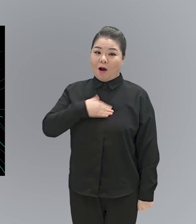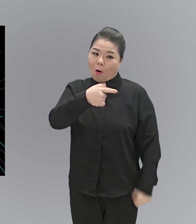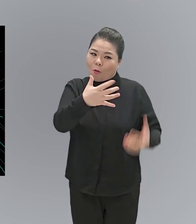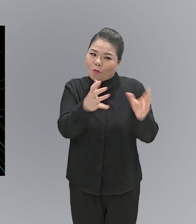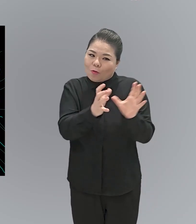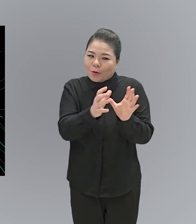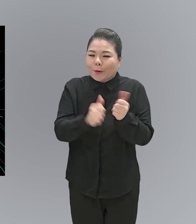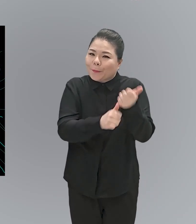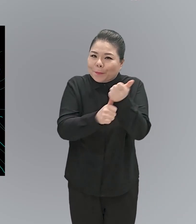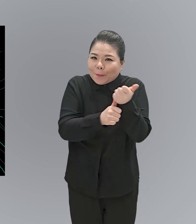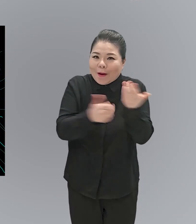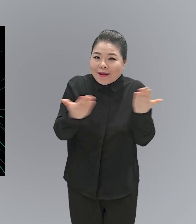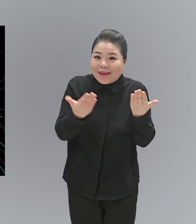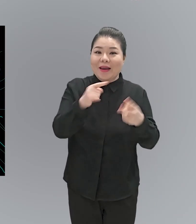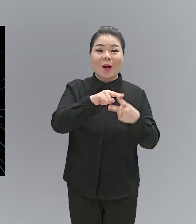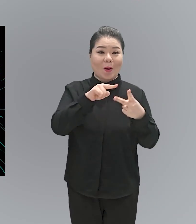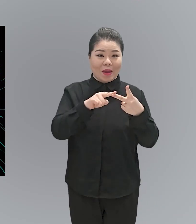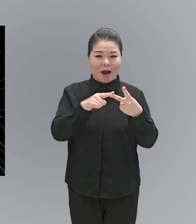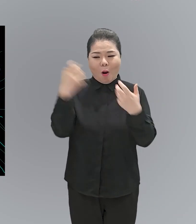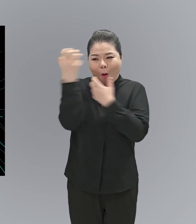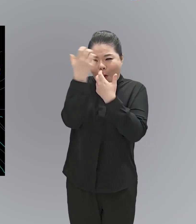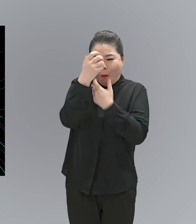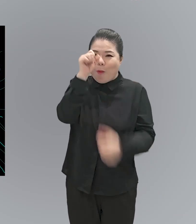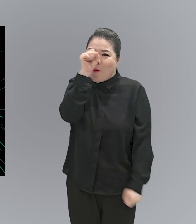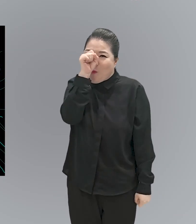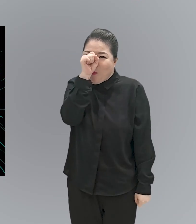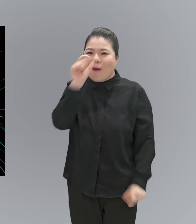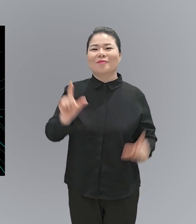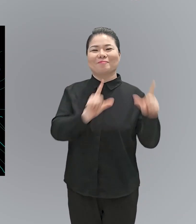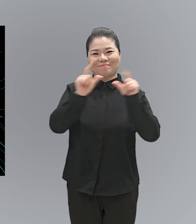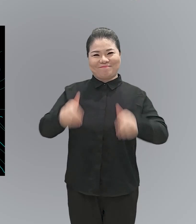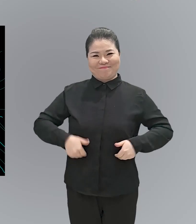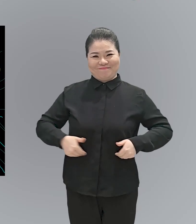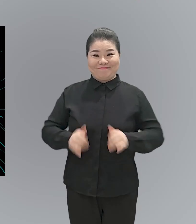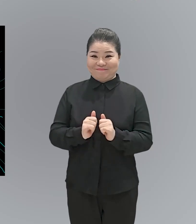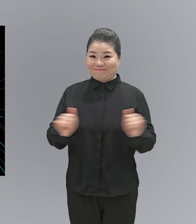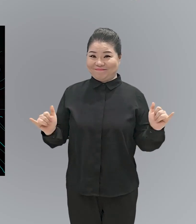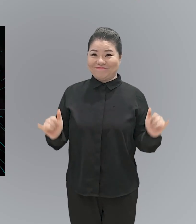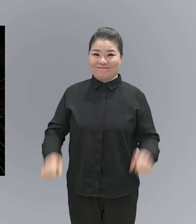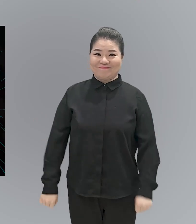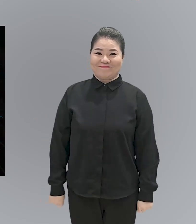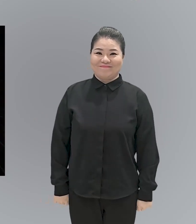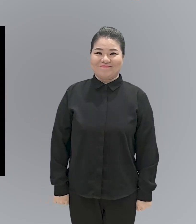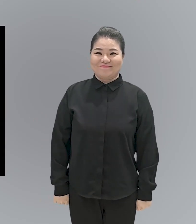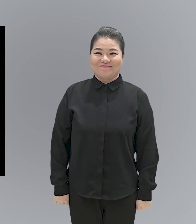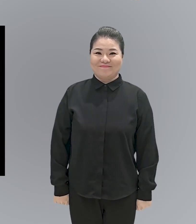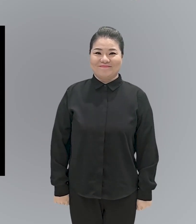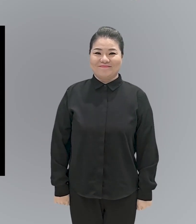나는 아이돌을 따라다니는 매니저, 아님 빠순이로 살아가야 할 사람이다.